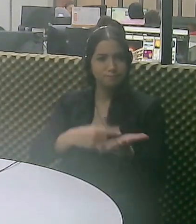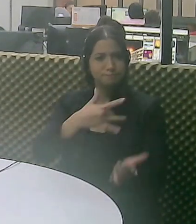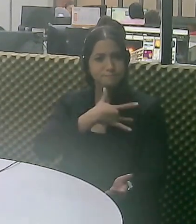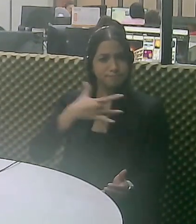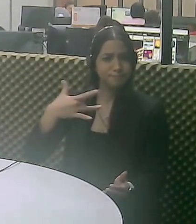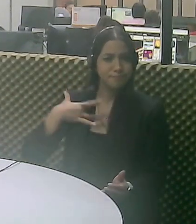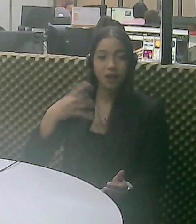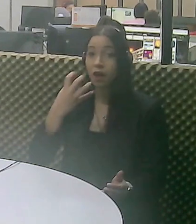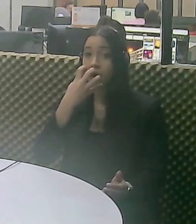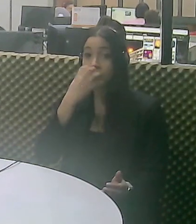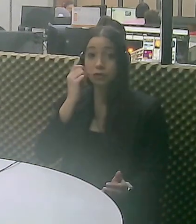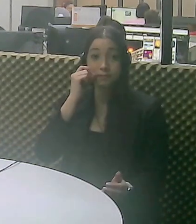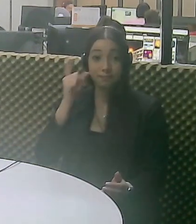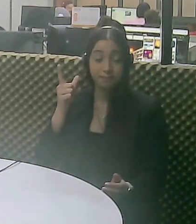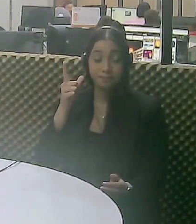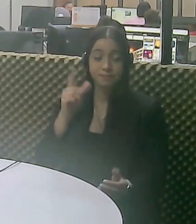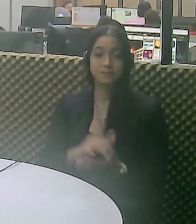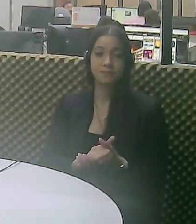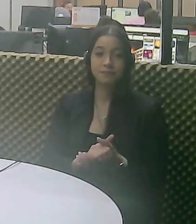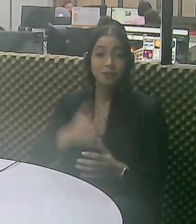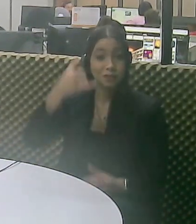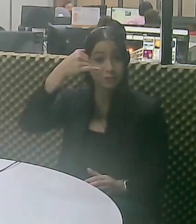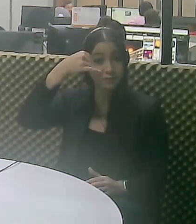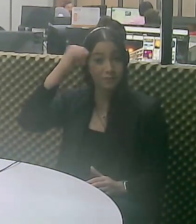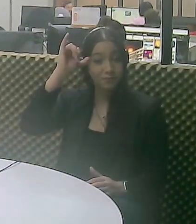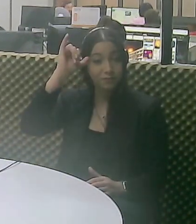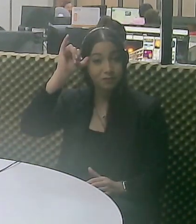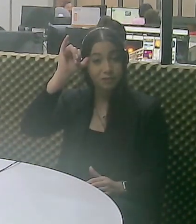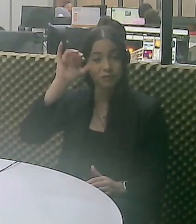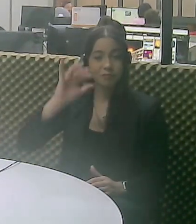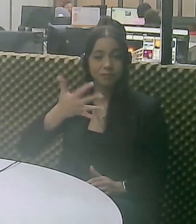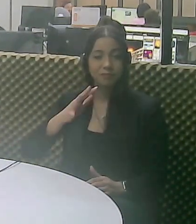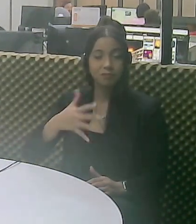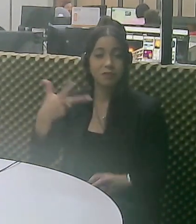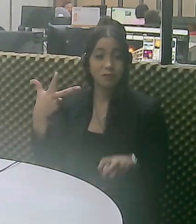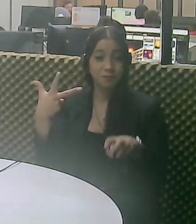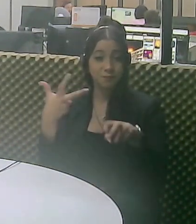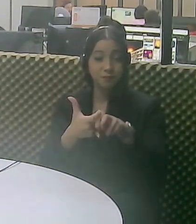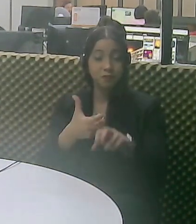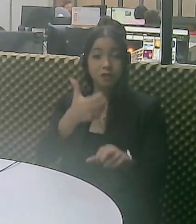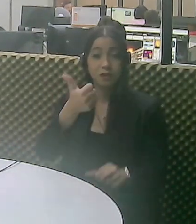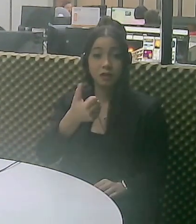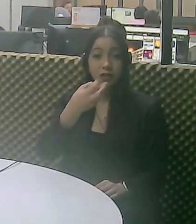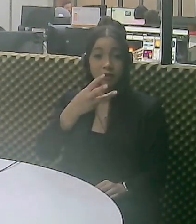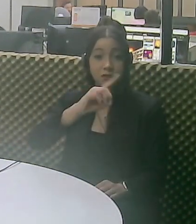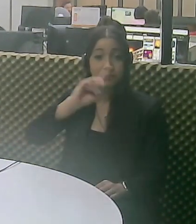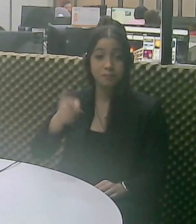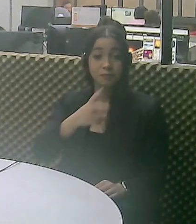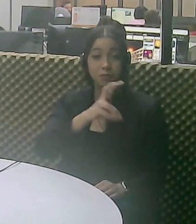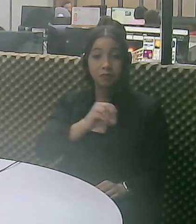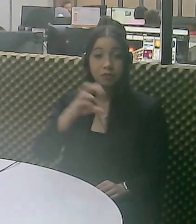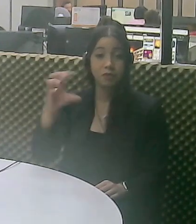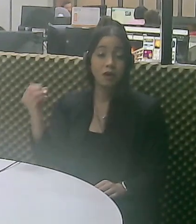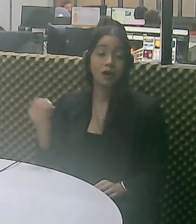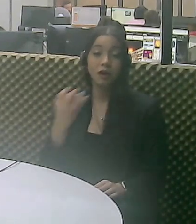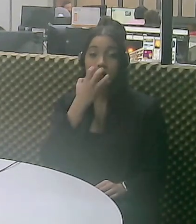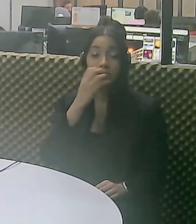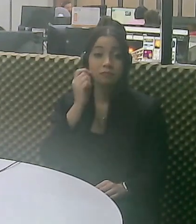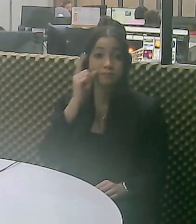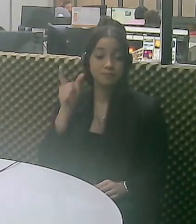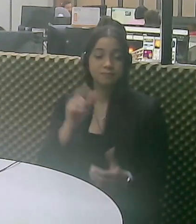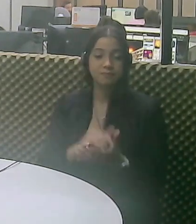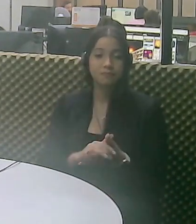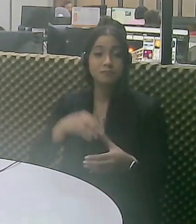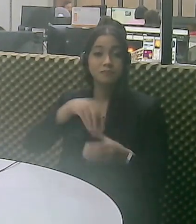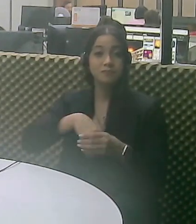dos cães e gatos. Para a etapa rural, a estimativa é de que sejam vacinados 13.500 animais. Já a etapa urbana